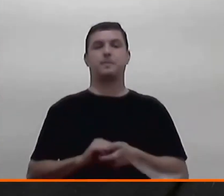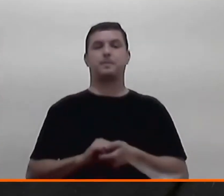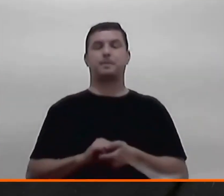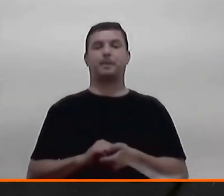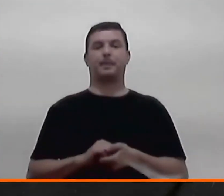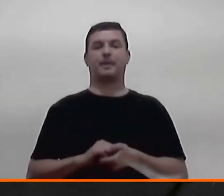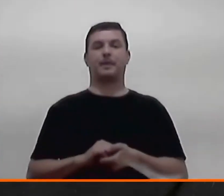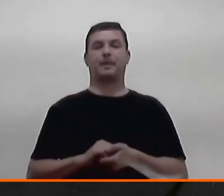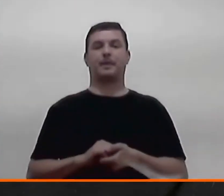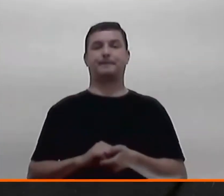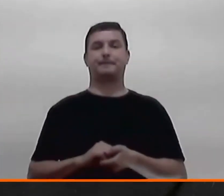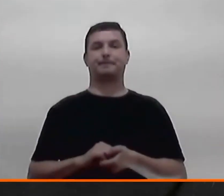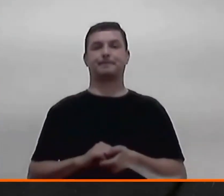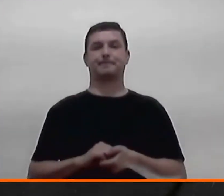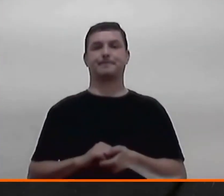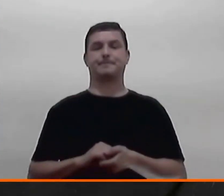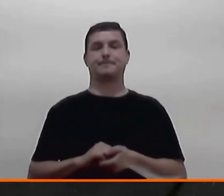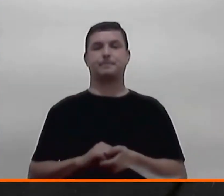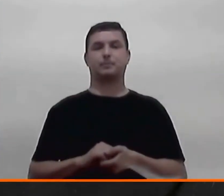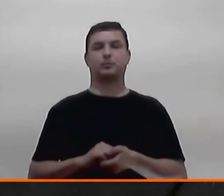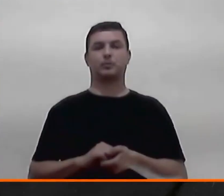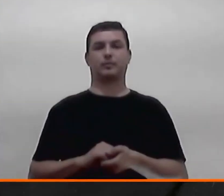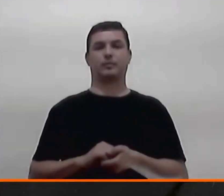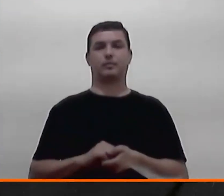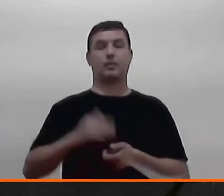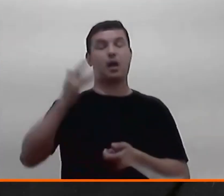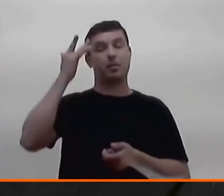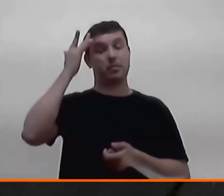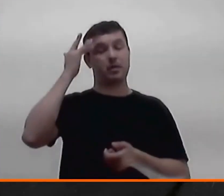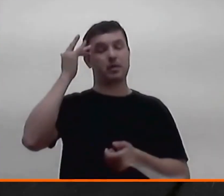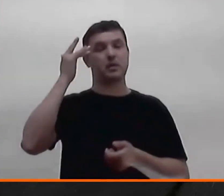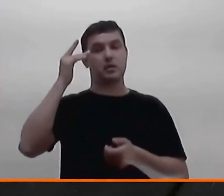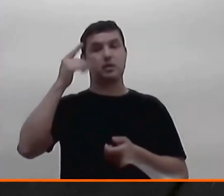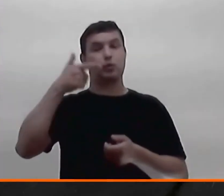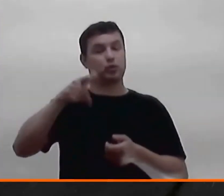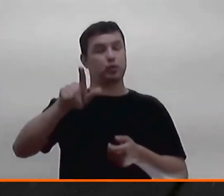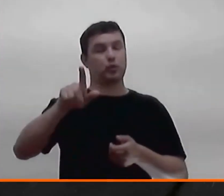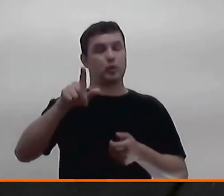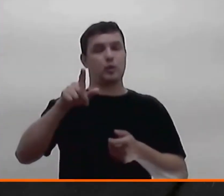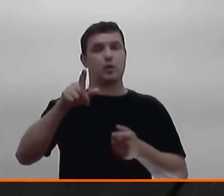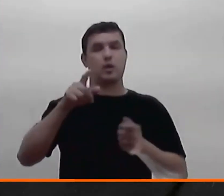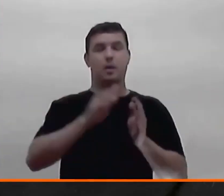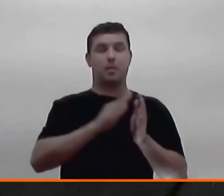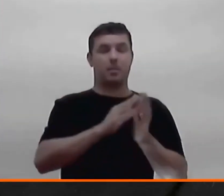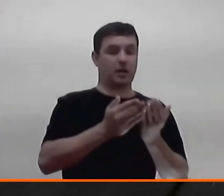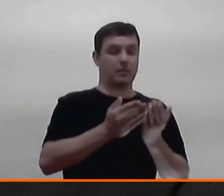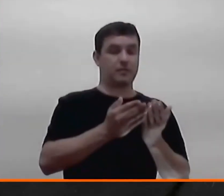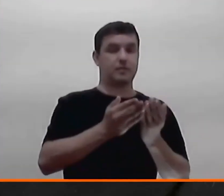Amanhã vamos ter sequência da palavra. E graças ao Senhor